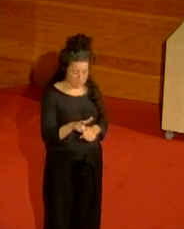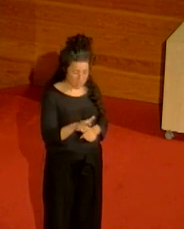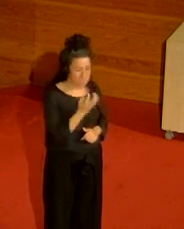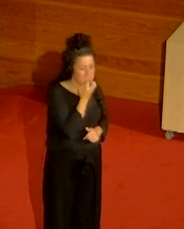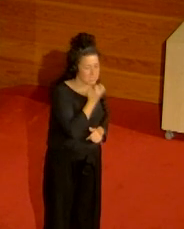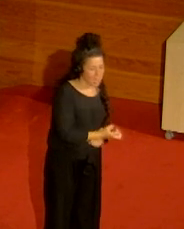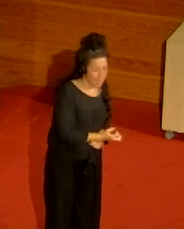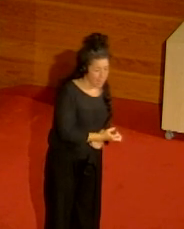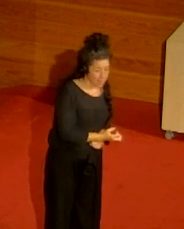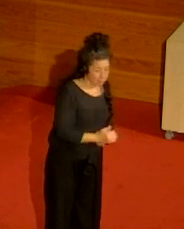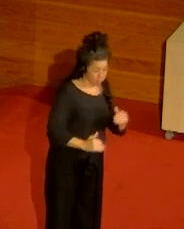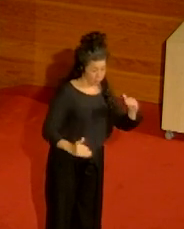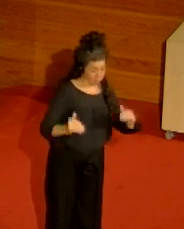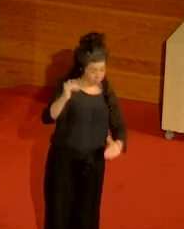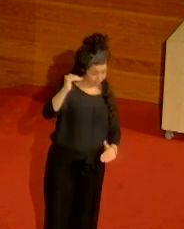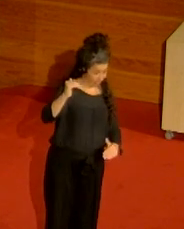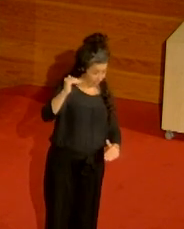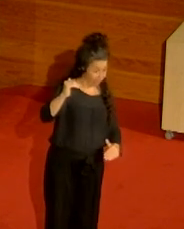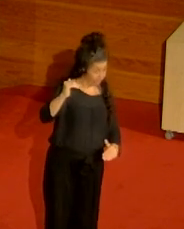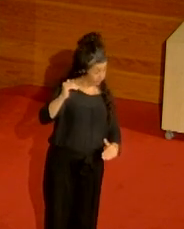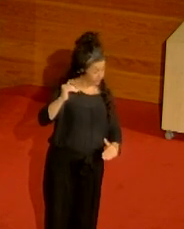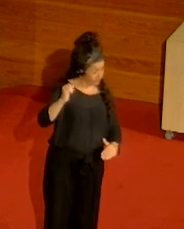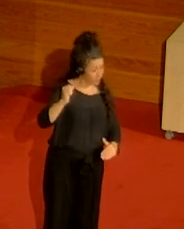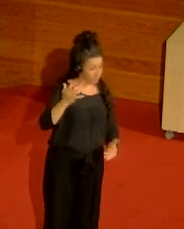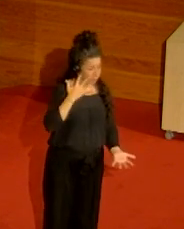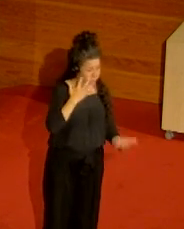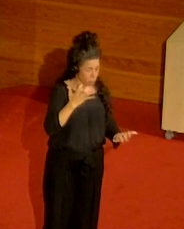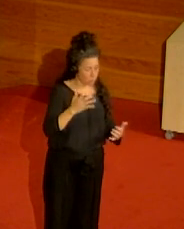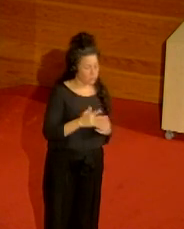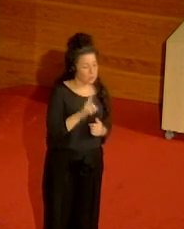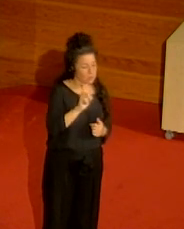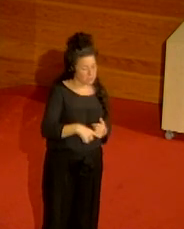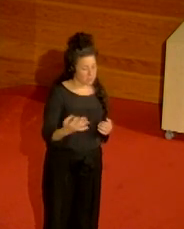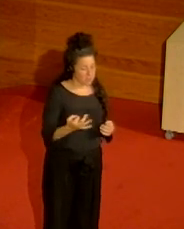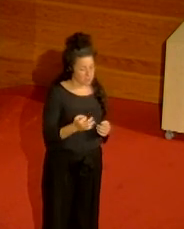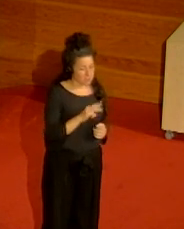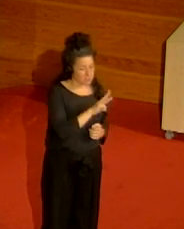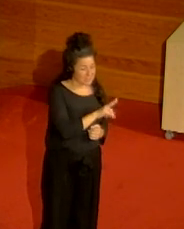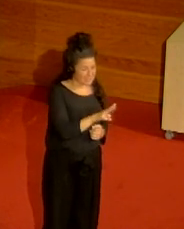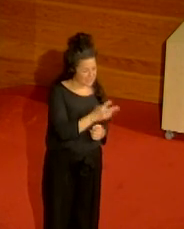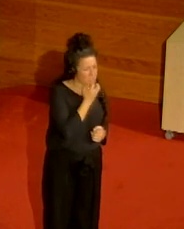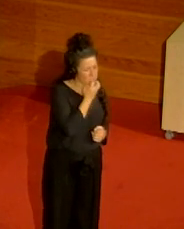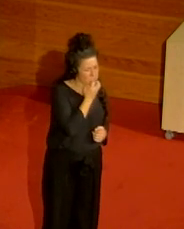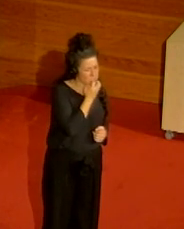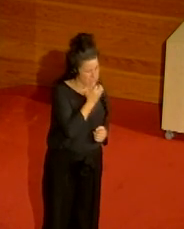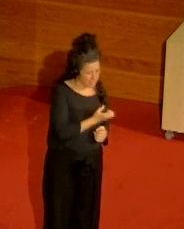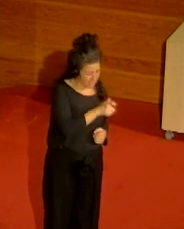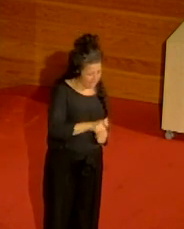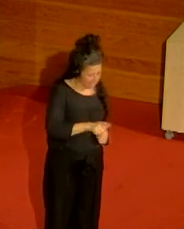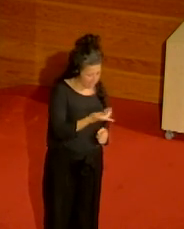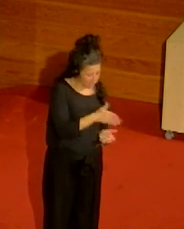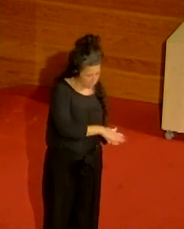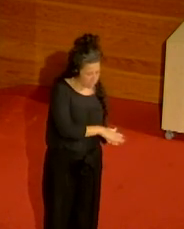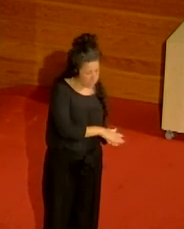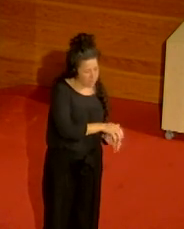la disparidad de numérica pues es notable Pero bueno también hay que reconocer que 32 víctimas israelías y la mayoría de ellos